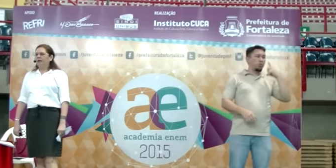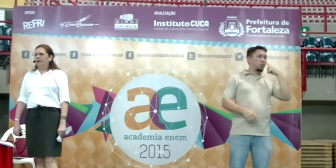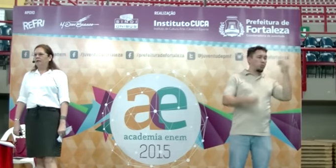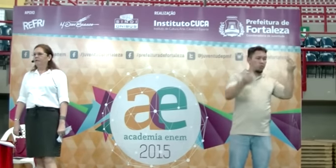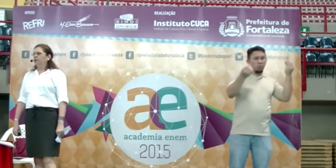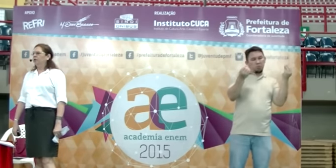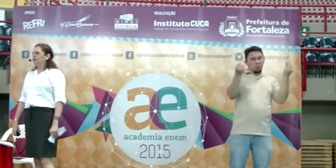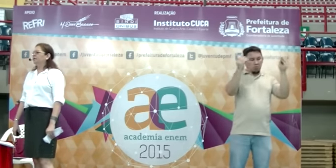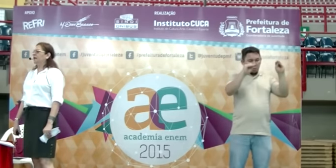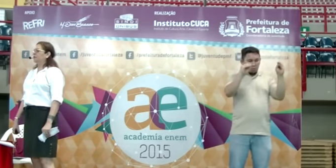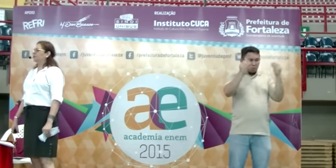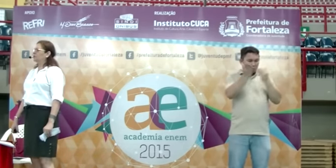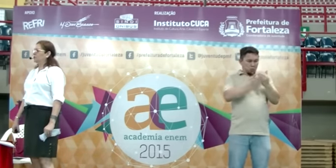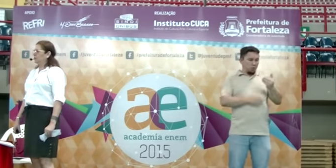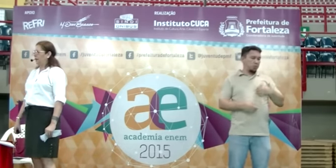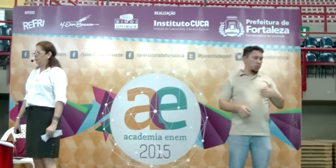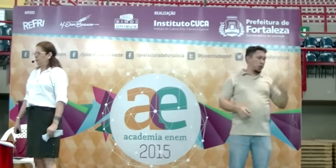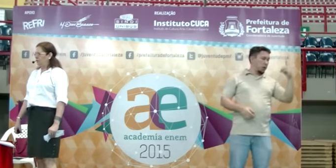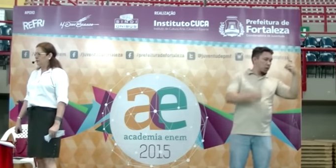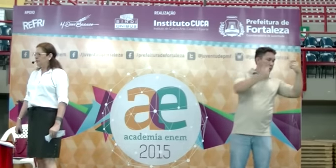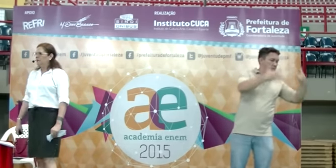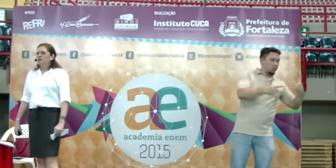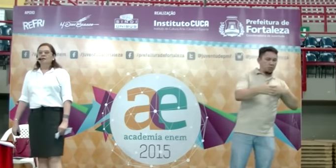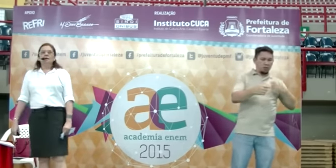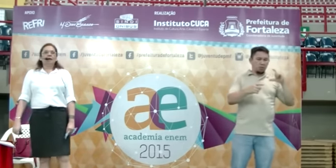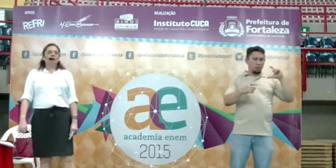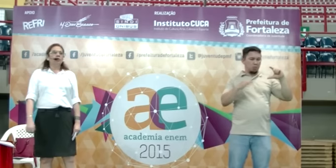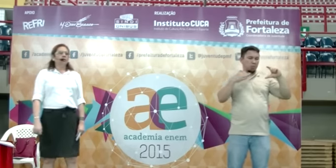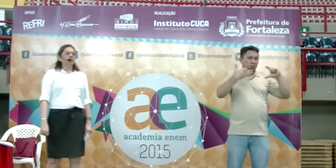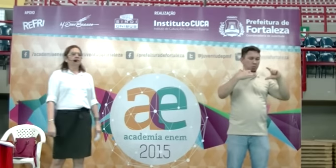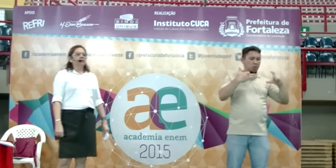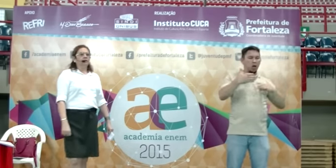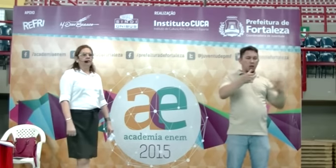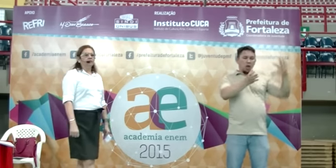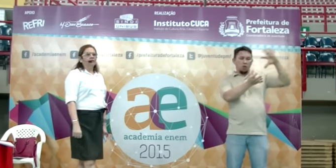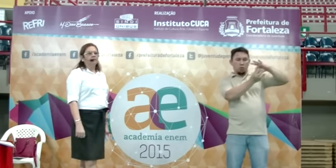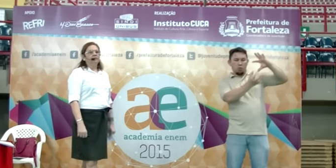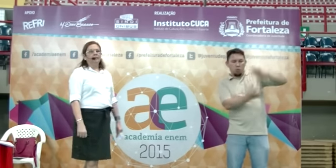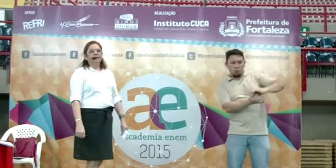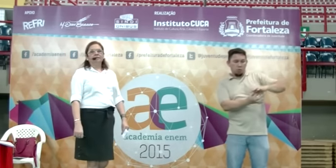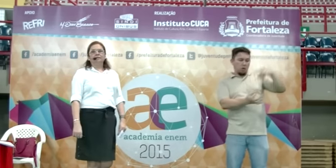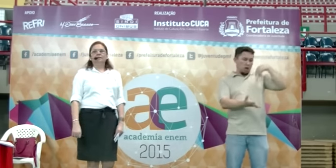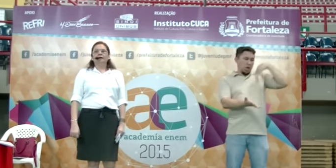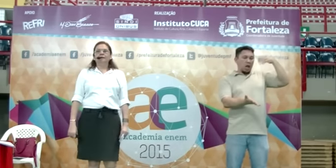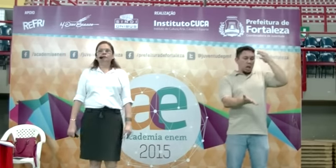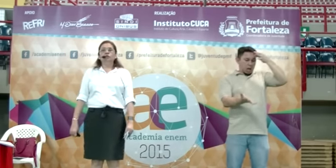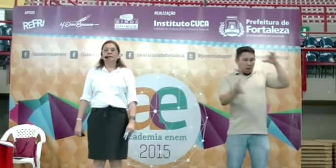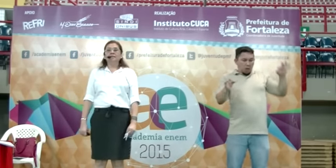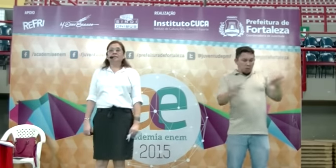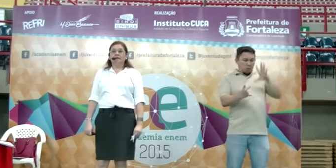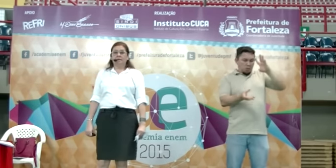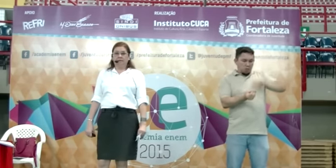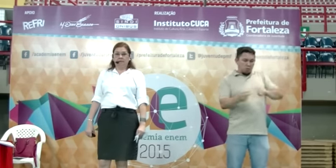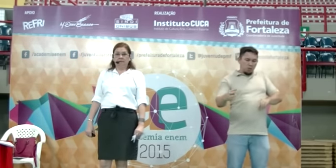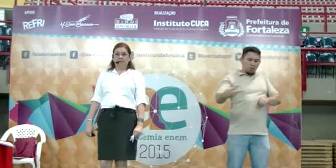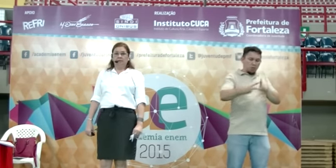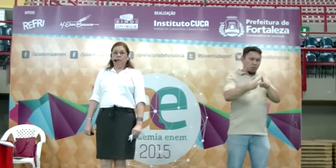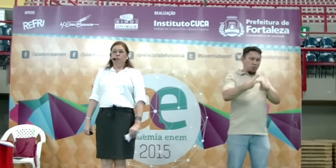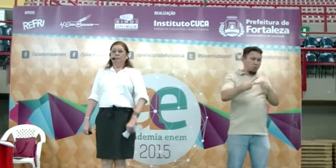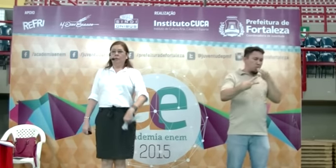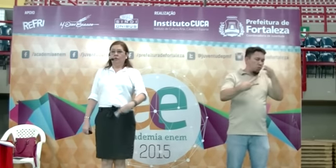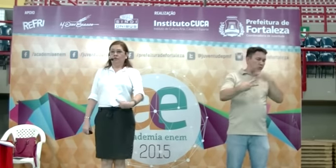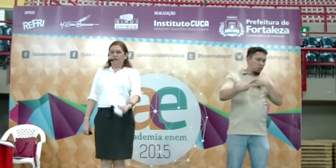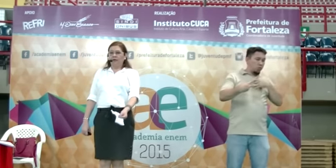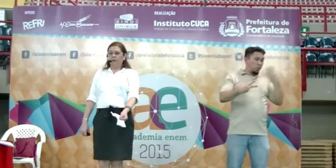e 3º parágrafo iniciados com conectores, e a conclusão vocês vão apresentar 2